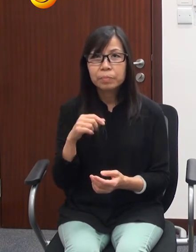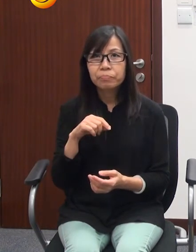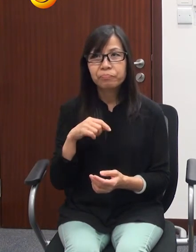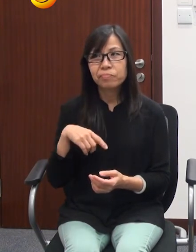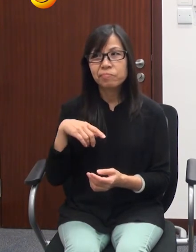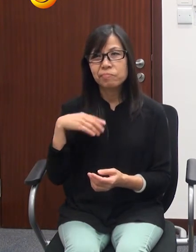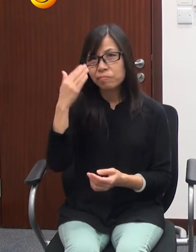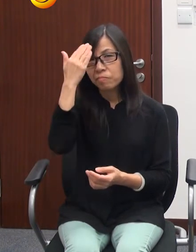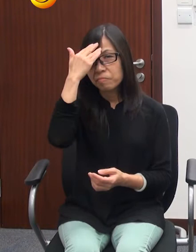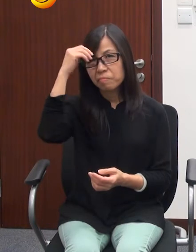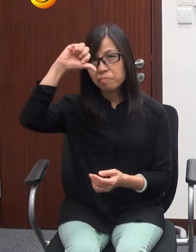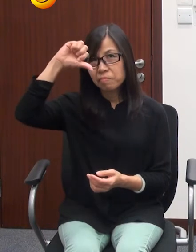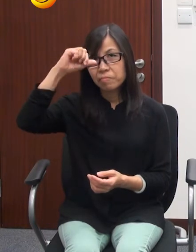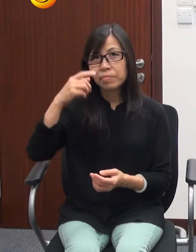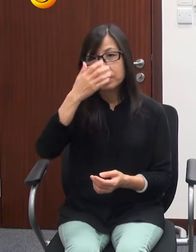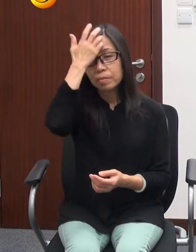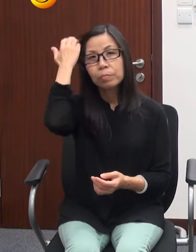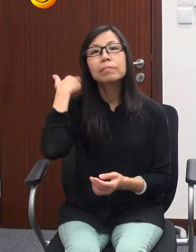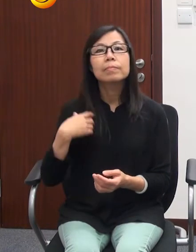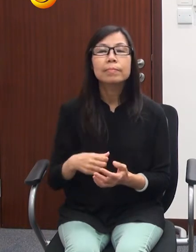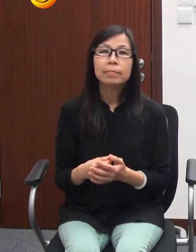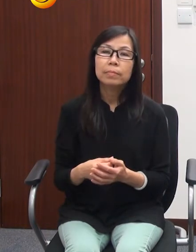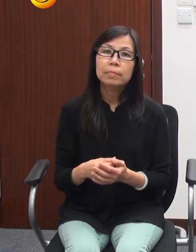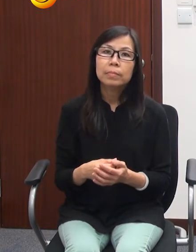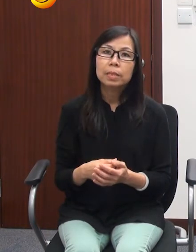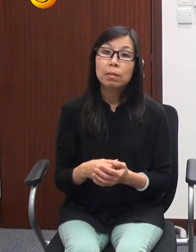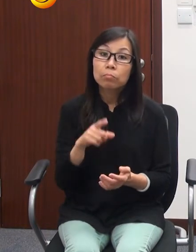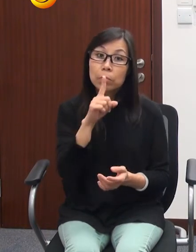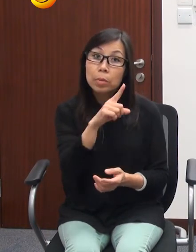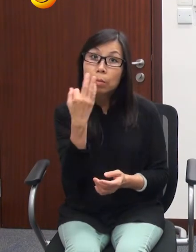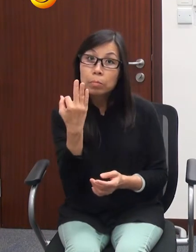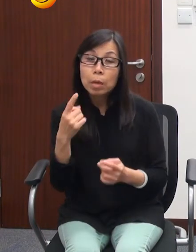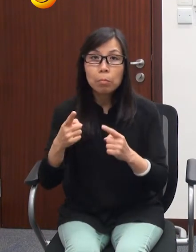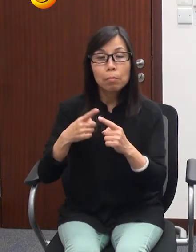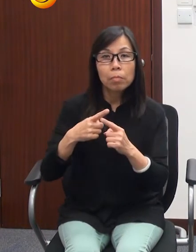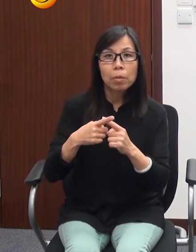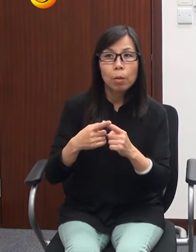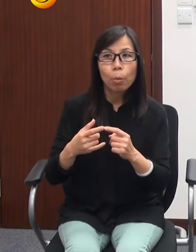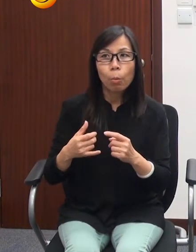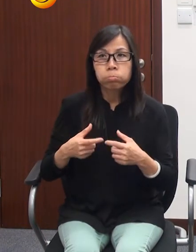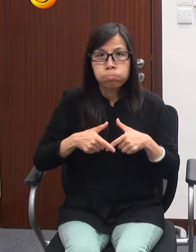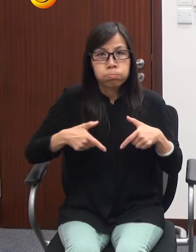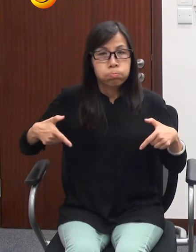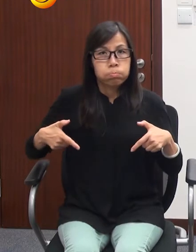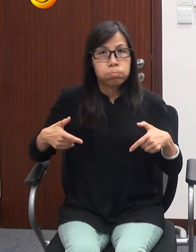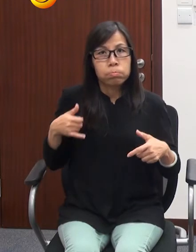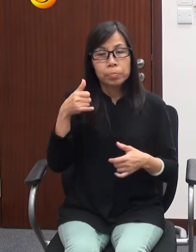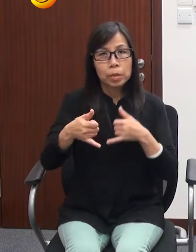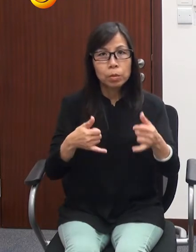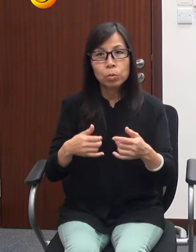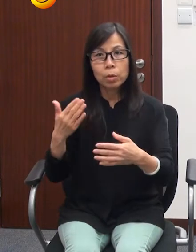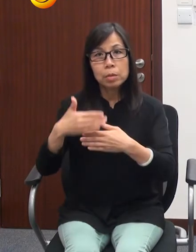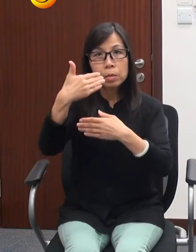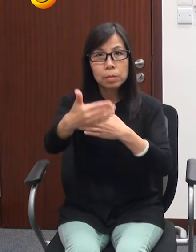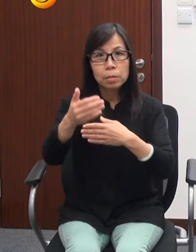兄咁都幾得去㗎，其實因為即係冇依十三個仁兄咁奮勇演出啊，即係無論有啲幕前有啲幕後啊，咁